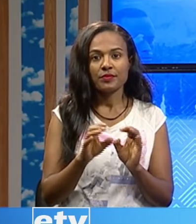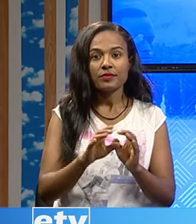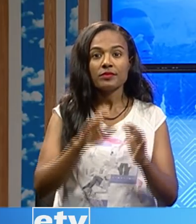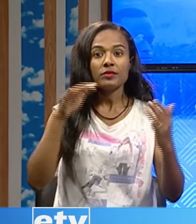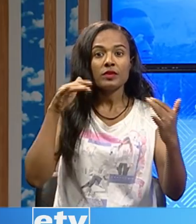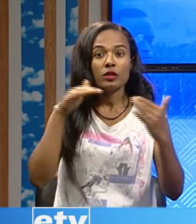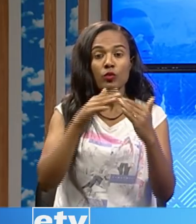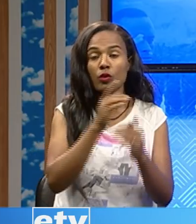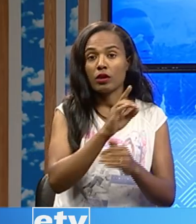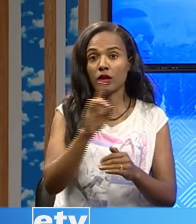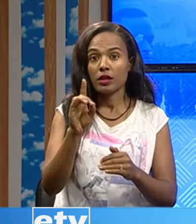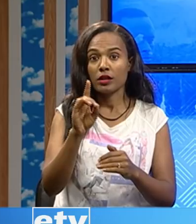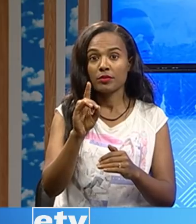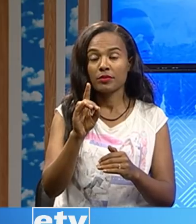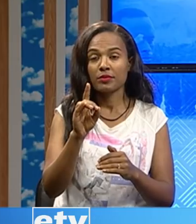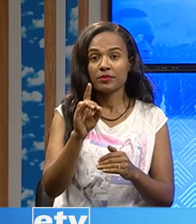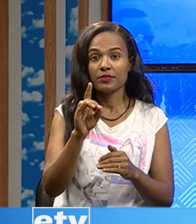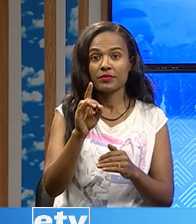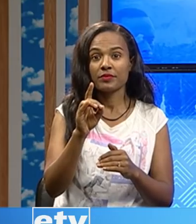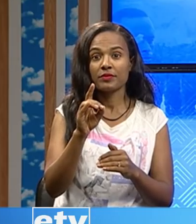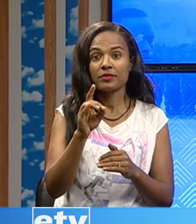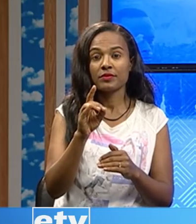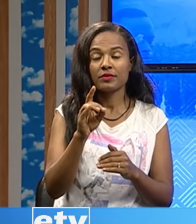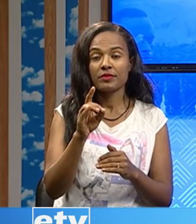ጦርነት አይደለም፣ ጦርነት ድምር ውጤቱ ነው።